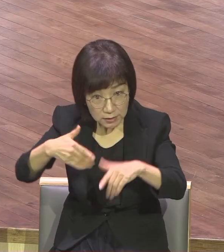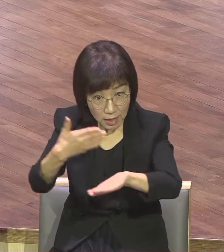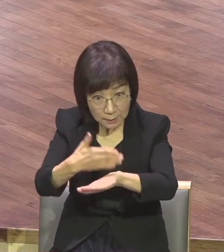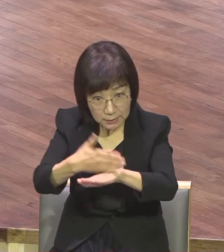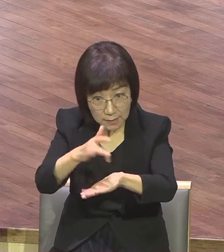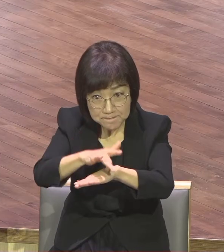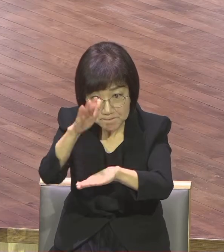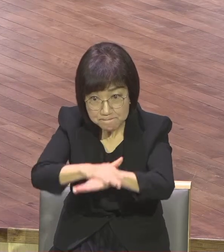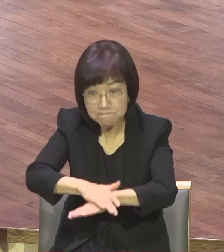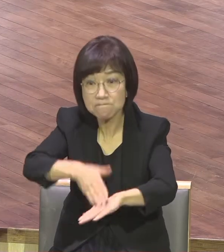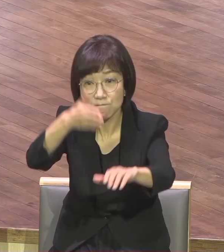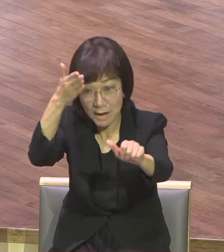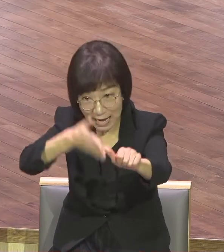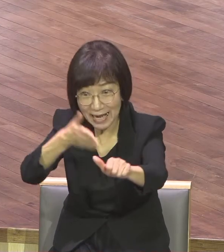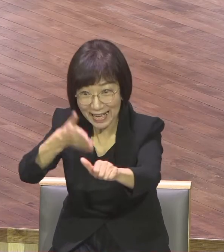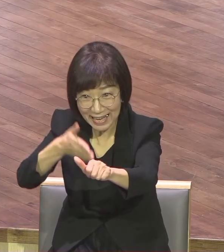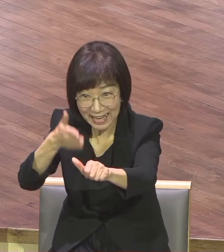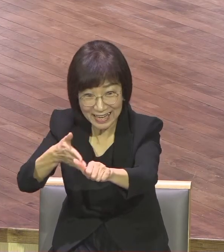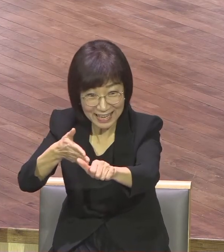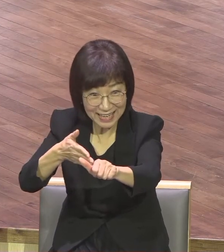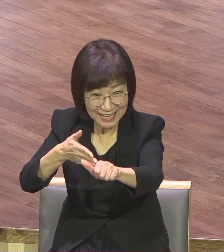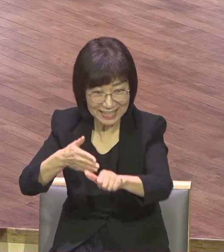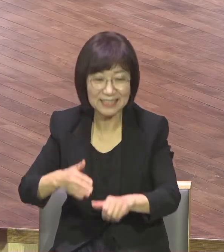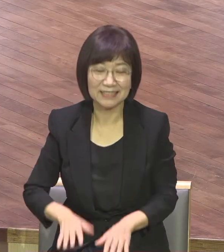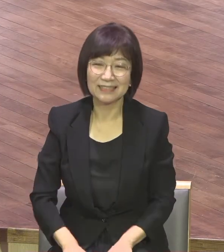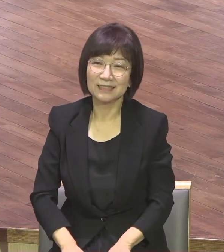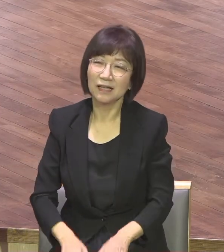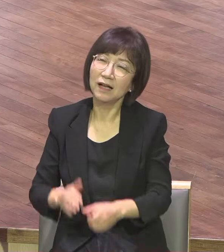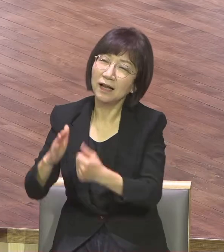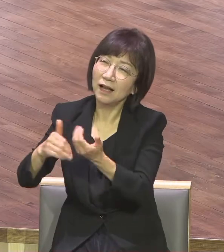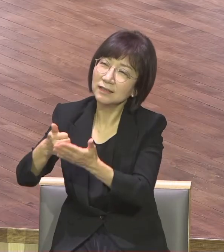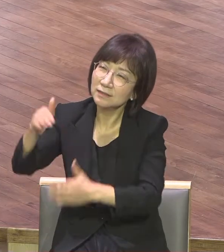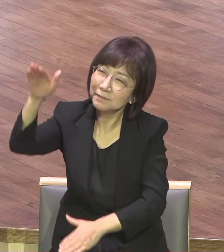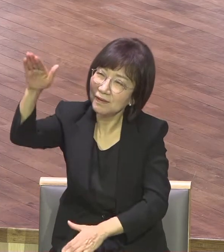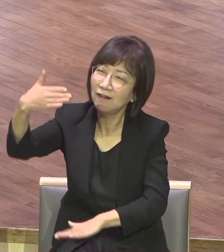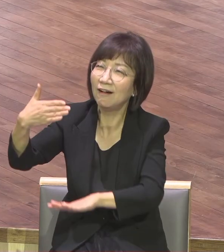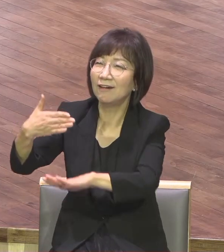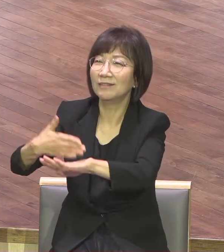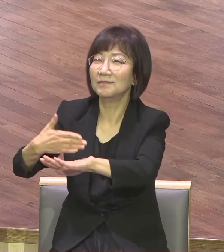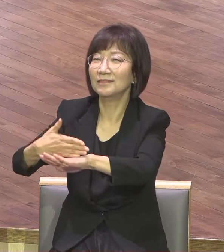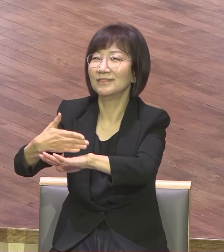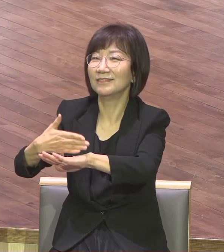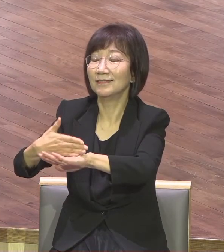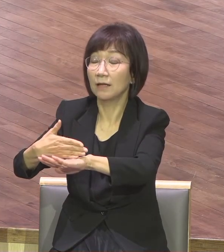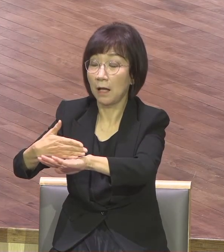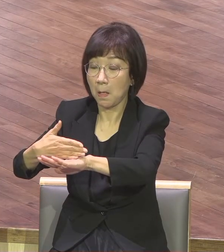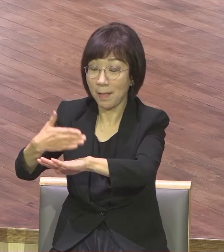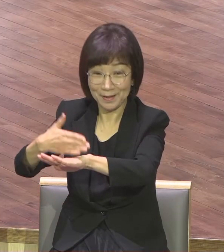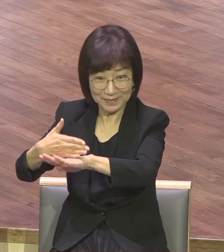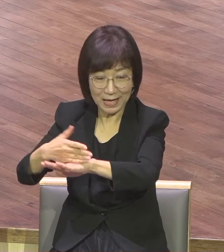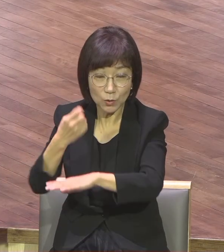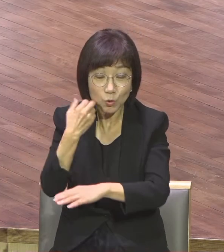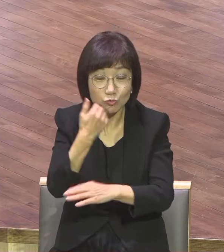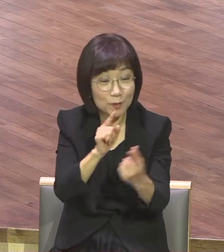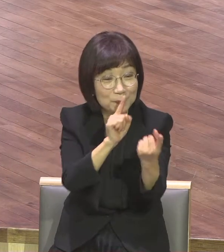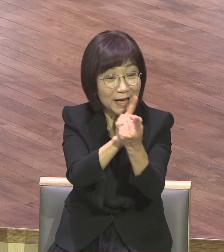기도 순수예요, 순수. 하나님 아버지 감사합니다. 감사로 시작하니까 모든